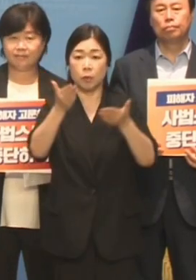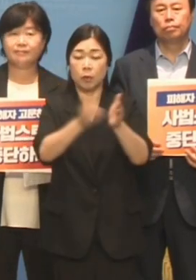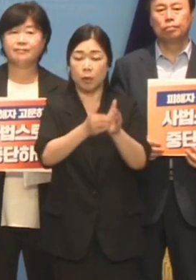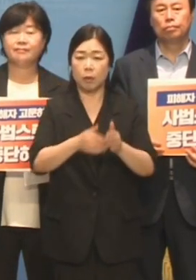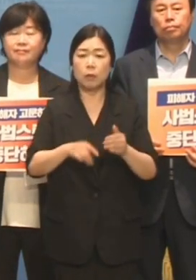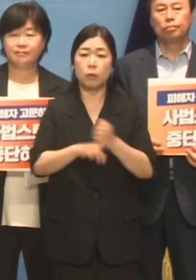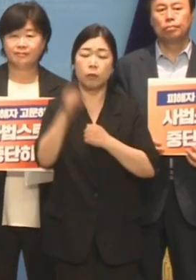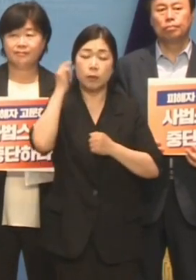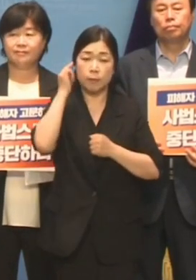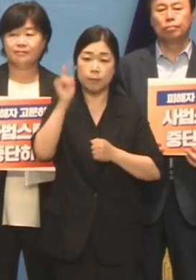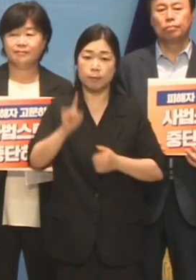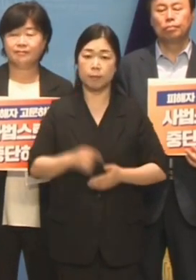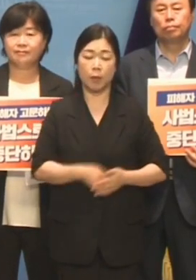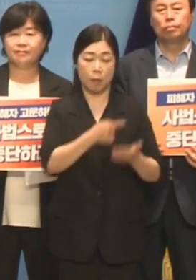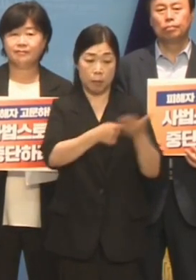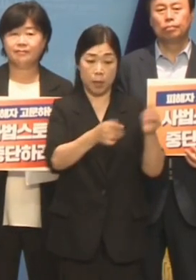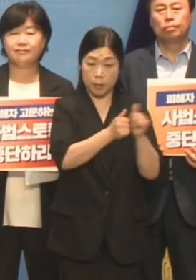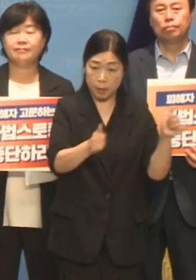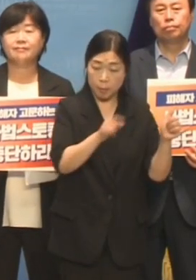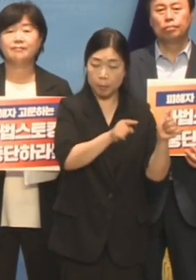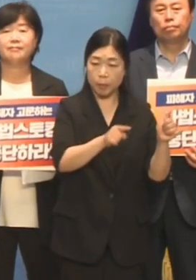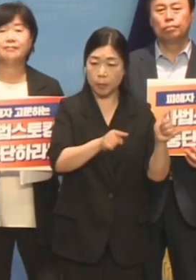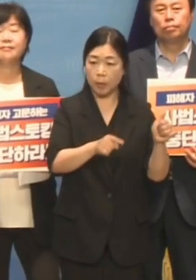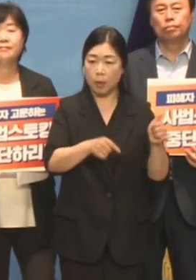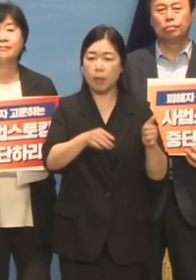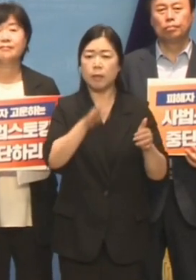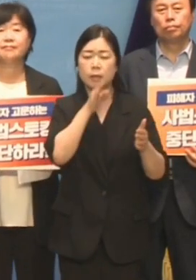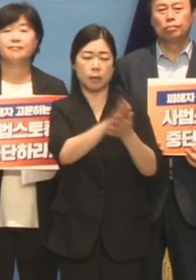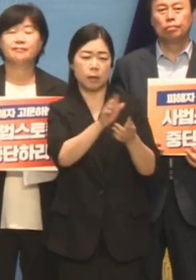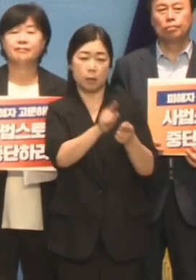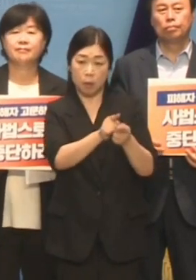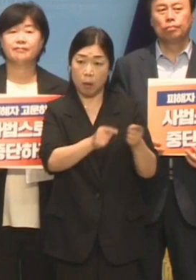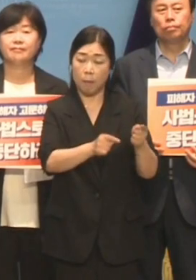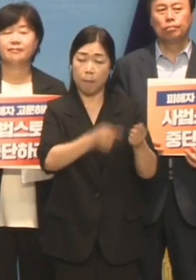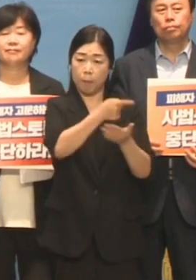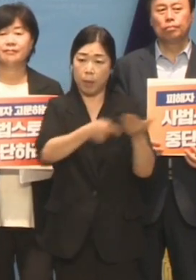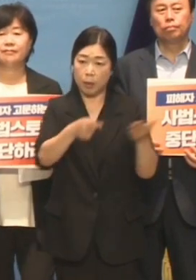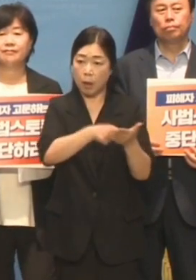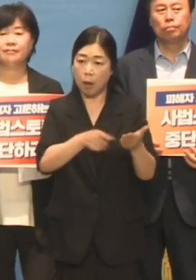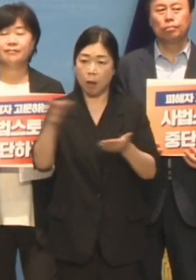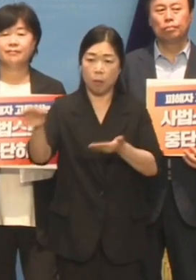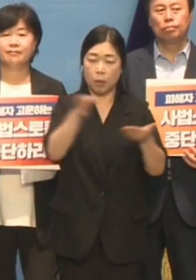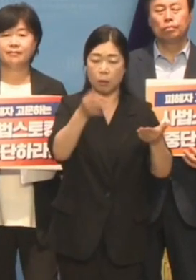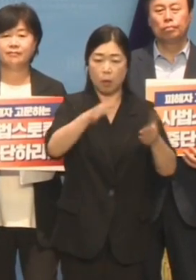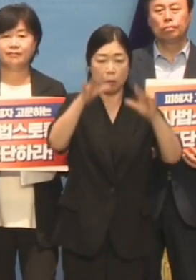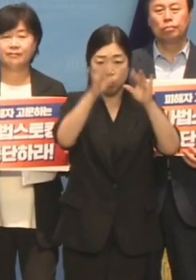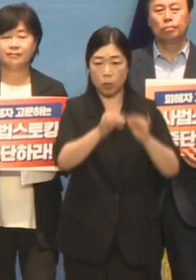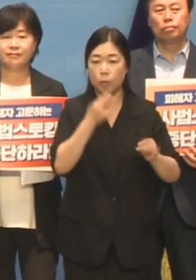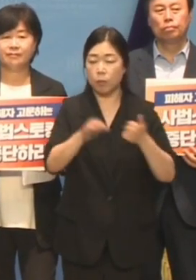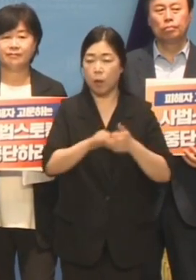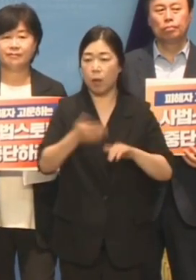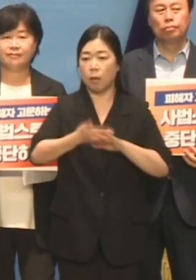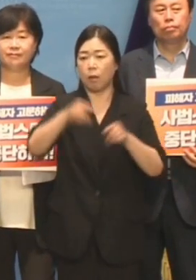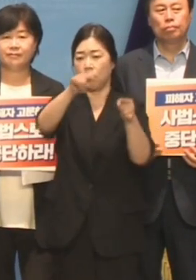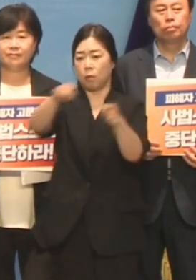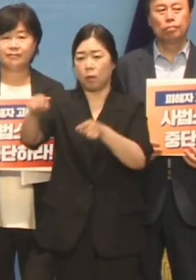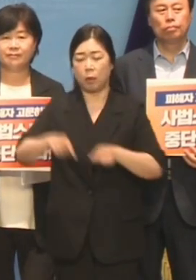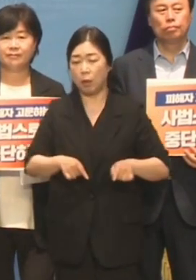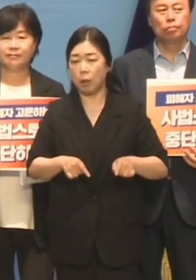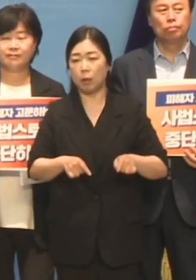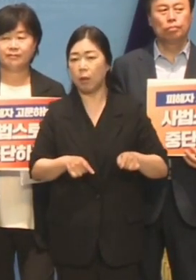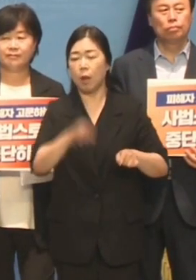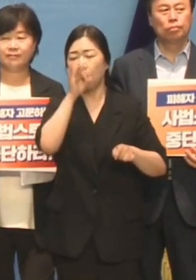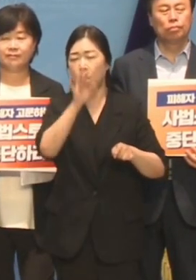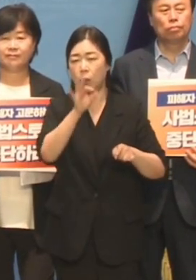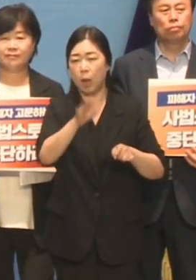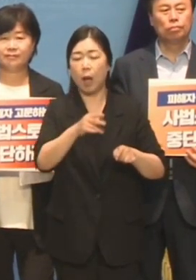그 이유는 피해자, 즉 배상을 받아야 되는 분이 동의하지 않을 경우에 제3자 변제라는 것이 작동될